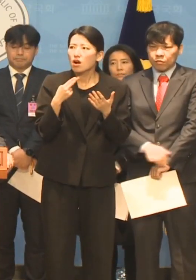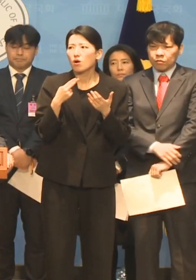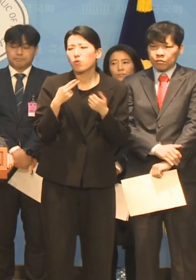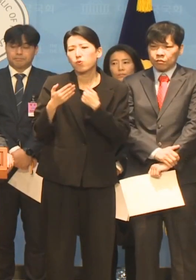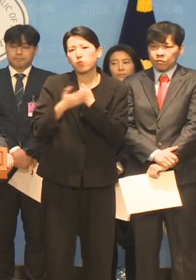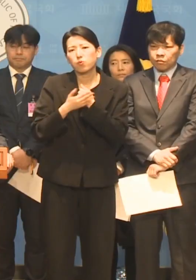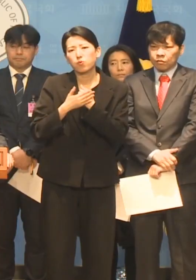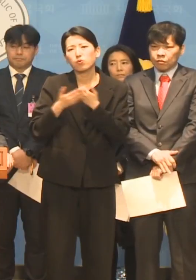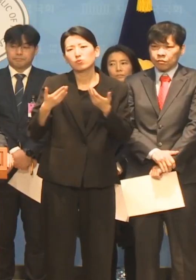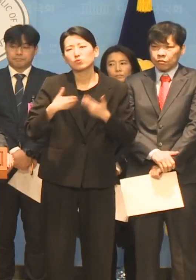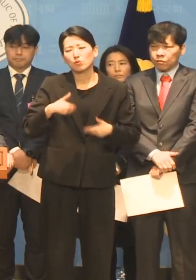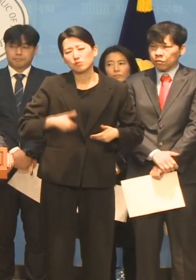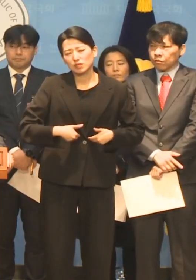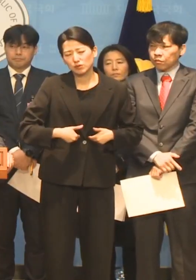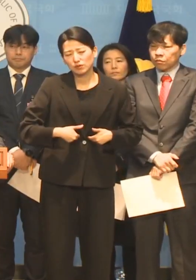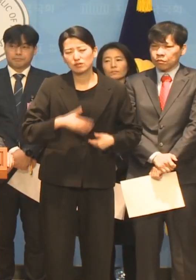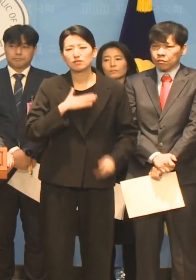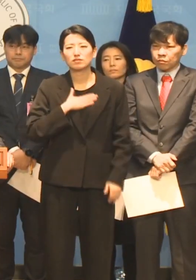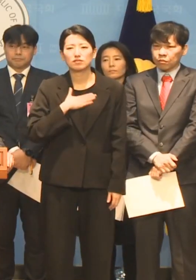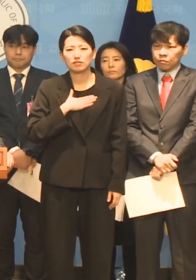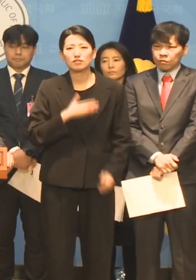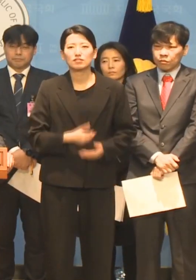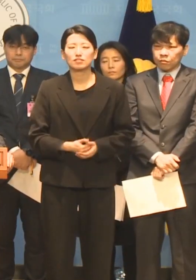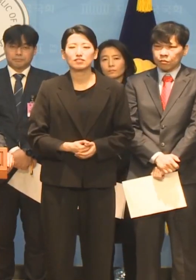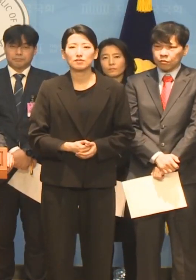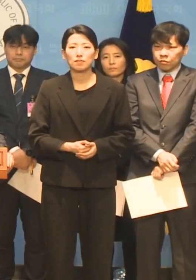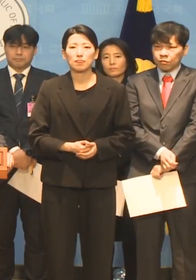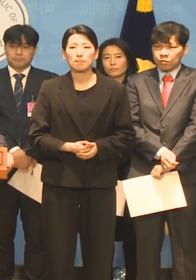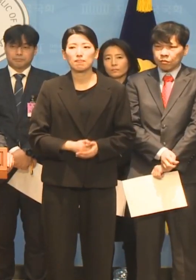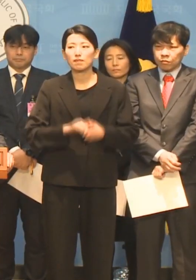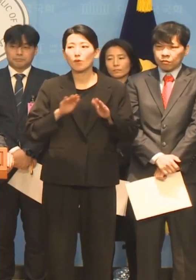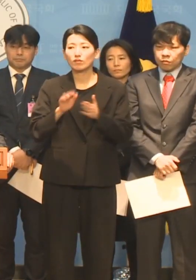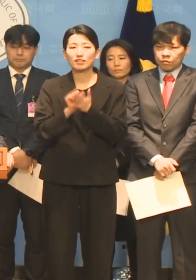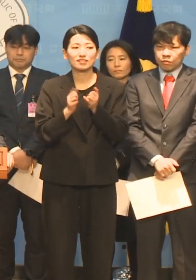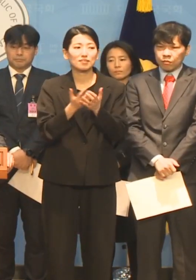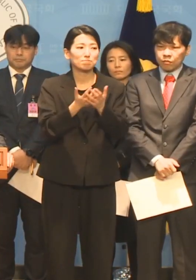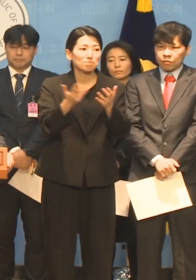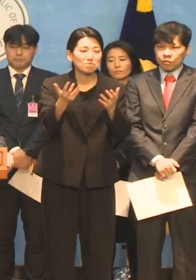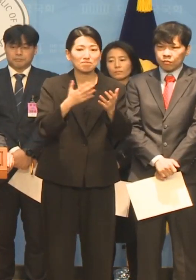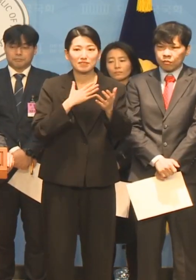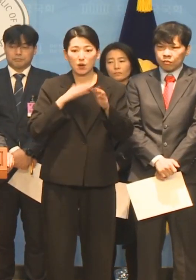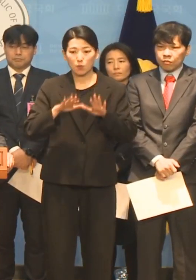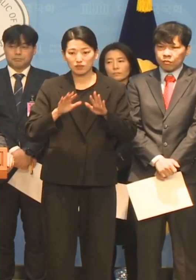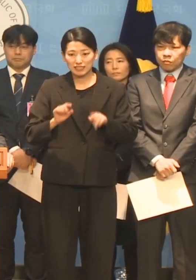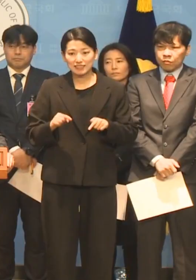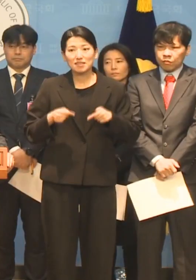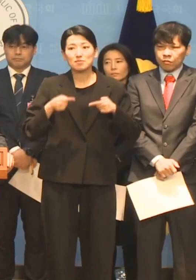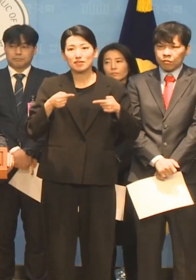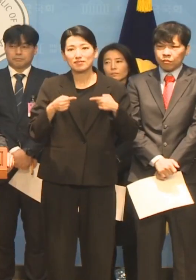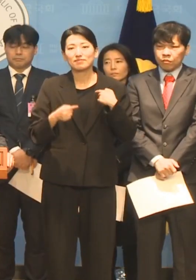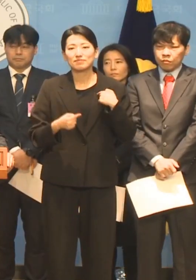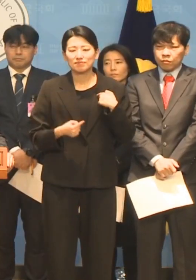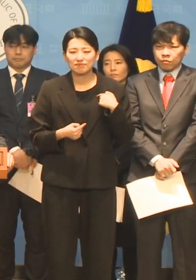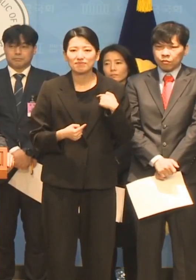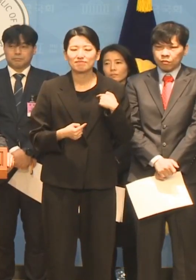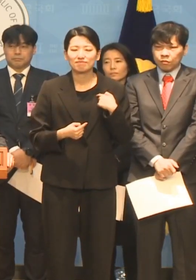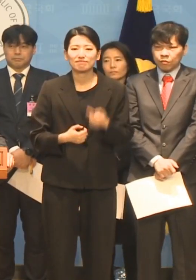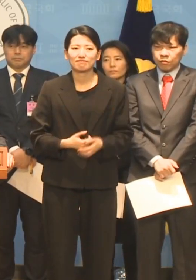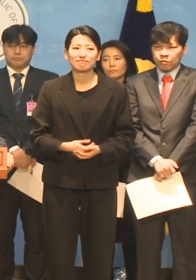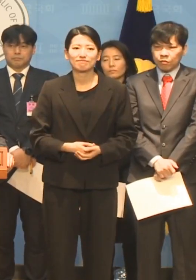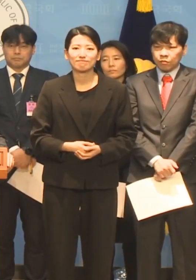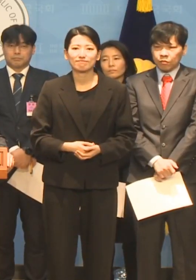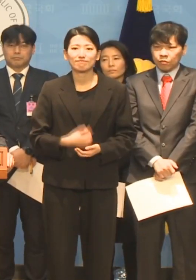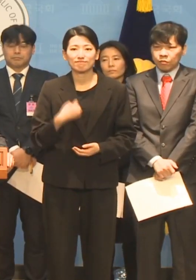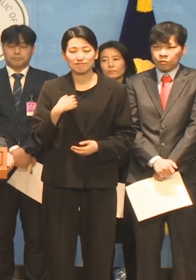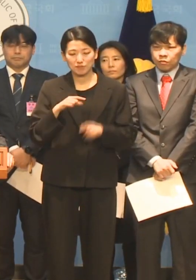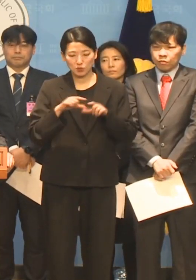해왔었습니다. 오늘 이런 기자회견에 참여하면서 저희가 이제 일선에서 이제 진료를